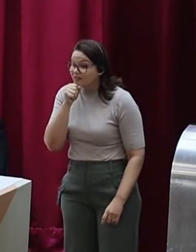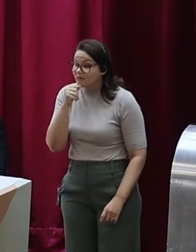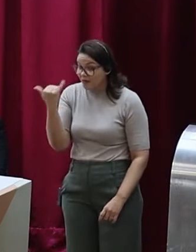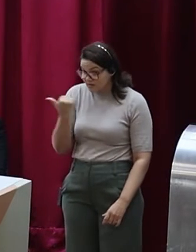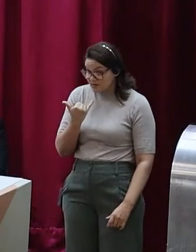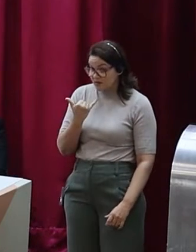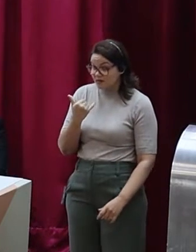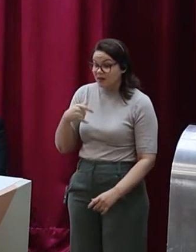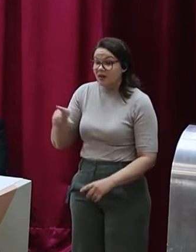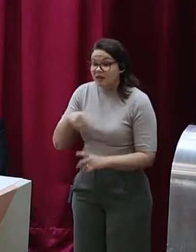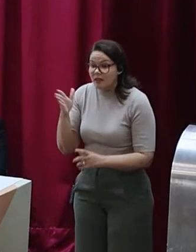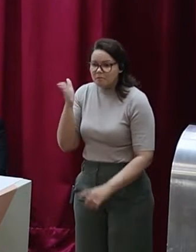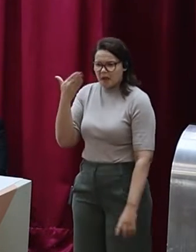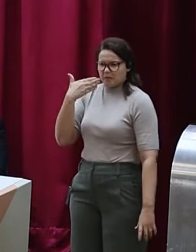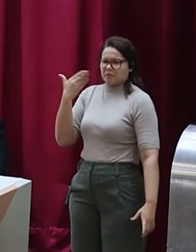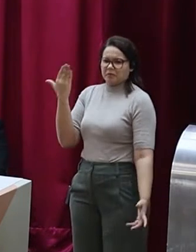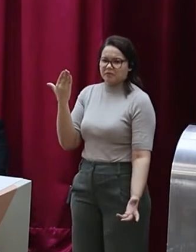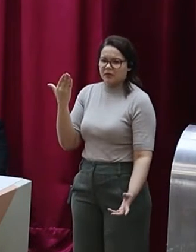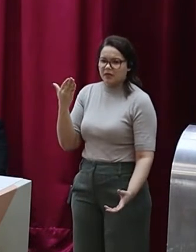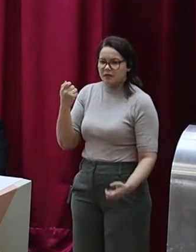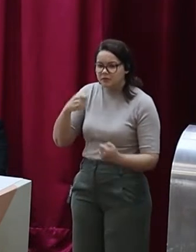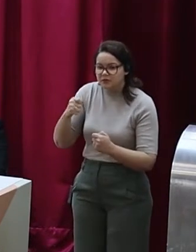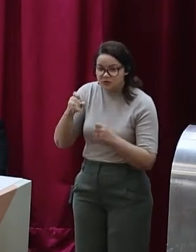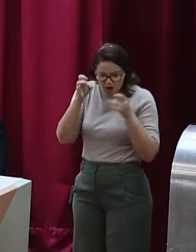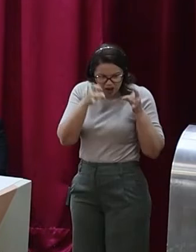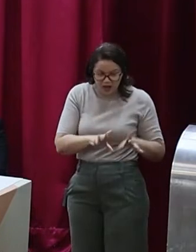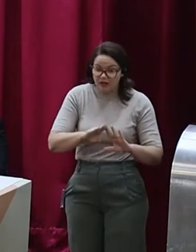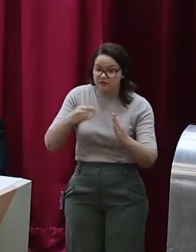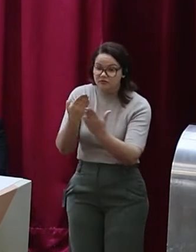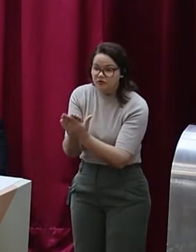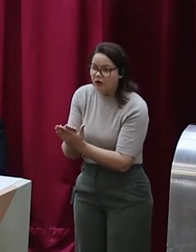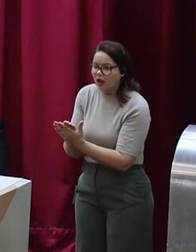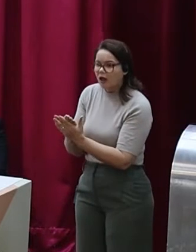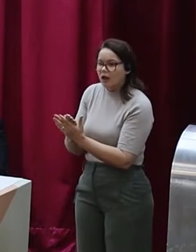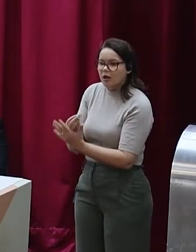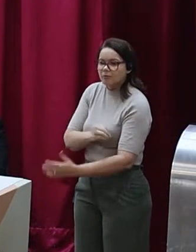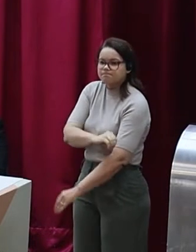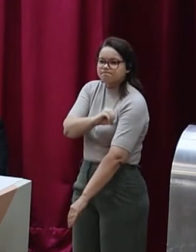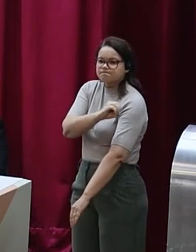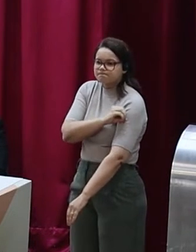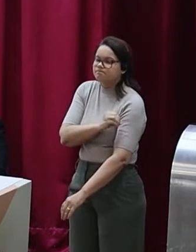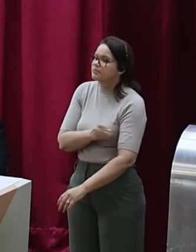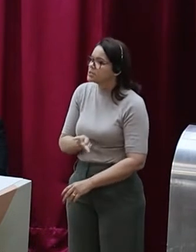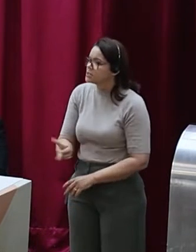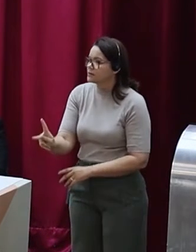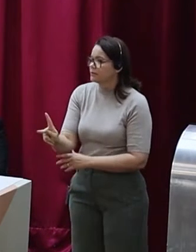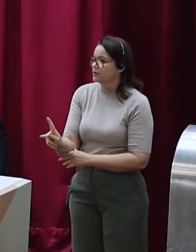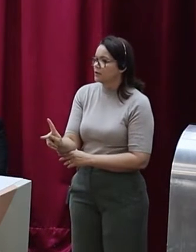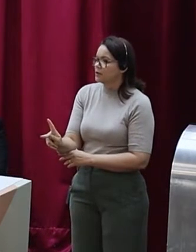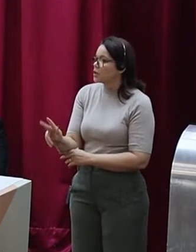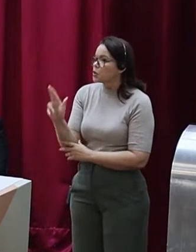escuela y quedar analfabetos. Entonces, esa represión. Y lamentablemente en Paraguay no